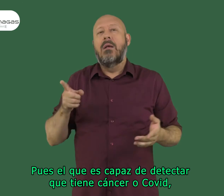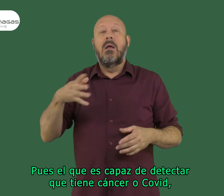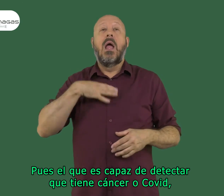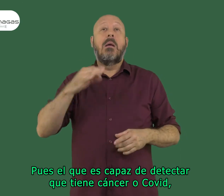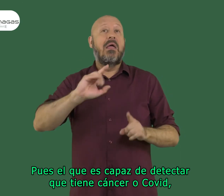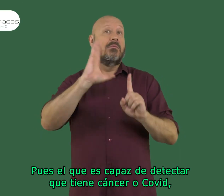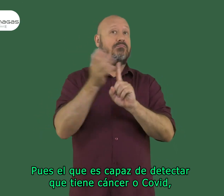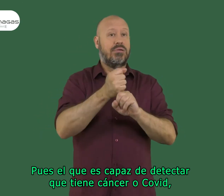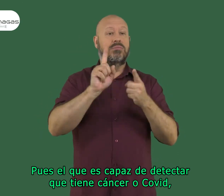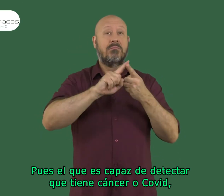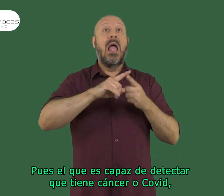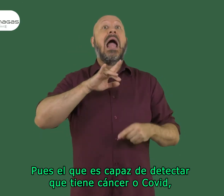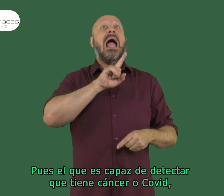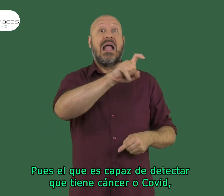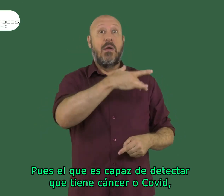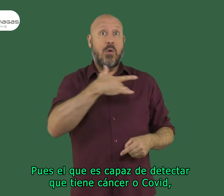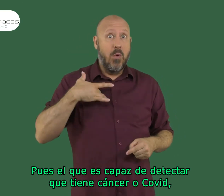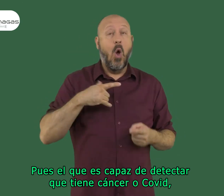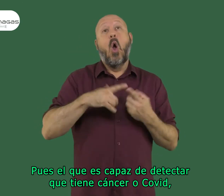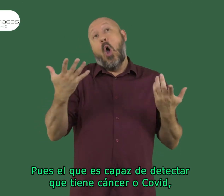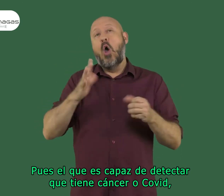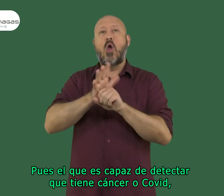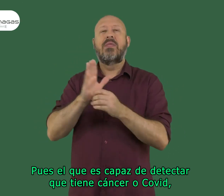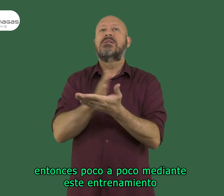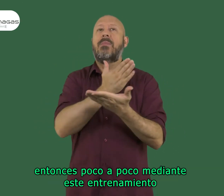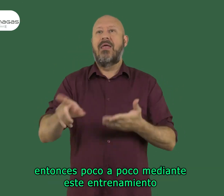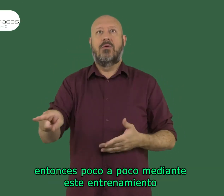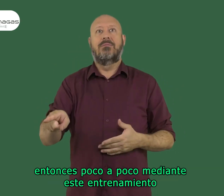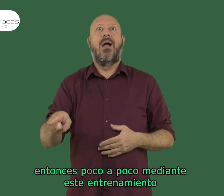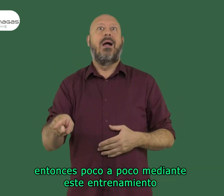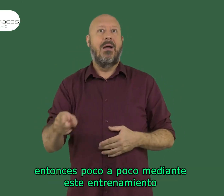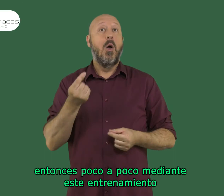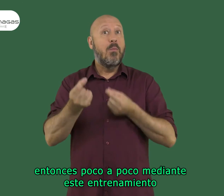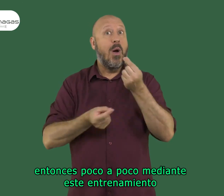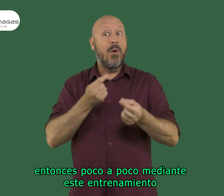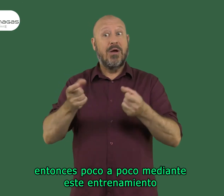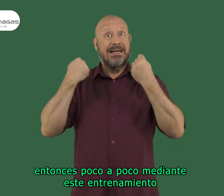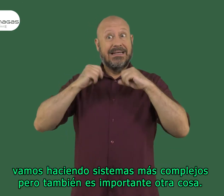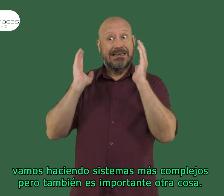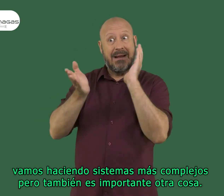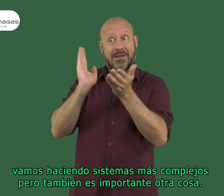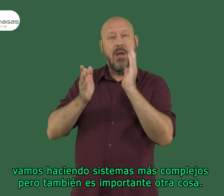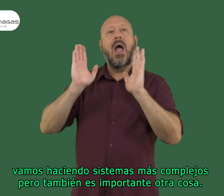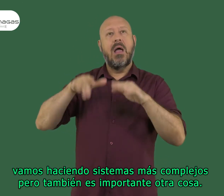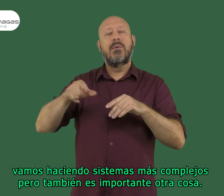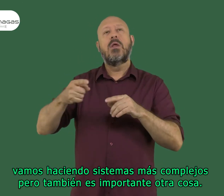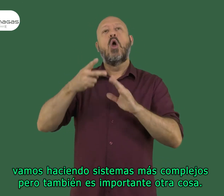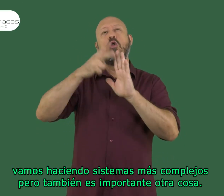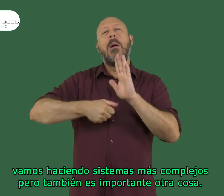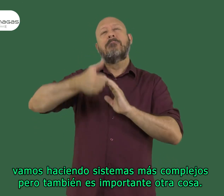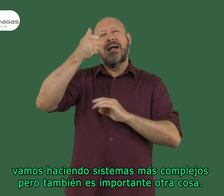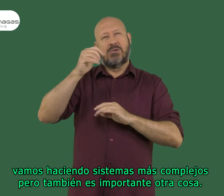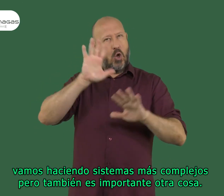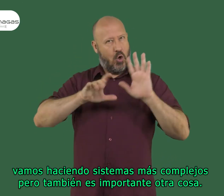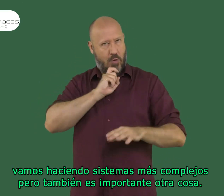es capaz de detectar que tiene cáncer de pulmón o que tiene COVID. Entonces, poco a poco, mediante este entrenamiento, vamos haciendo temas más